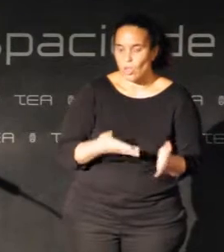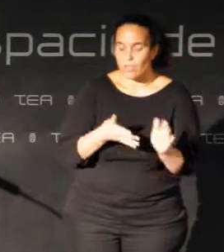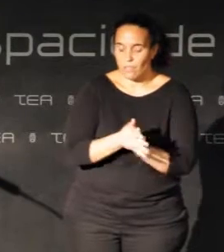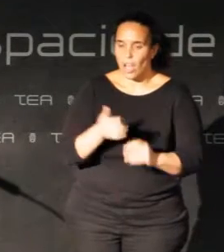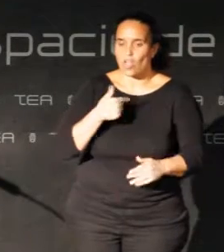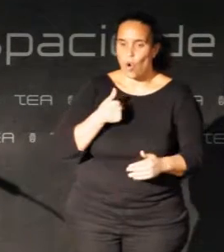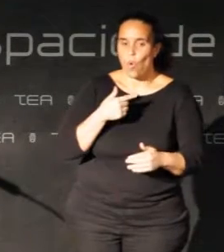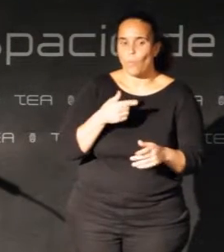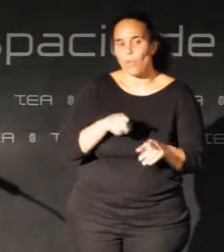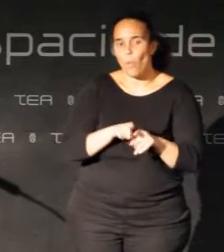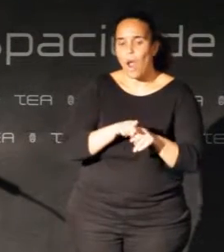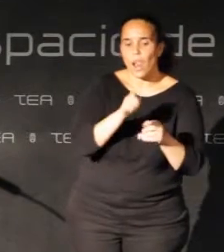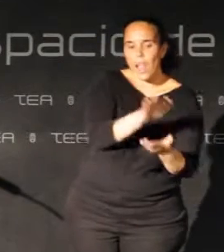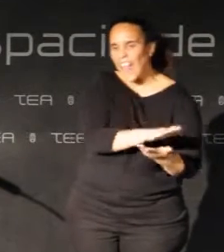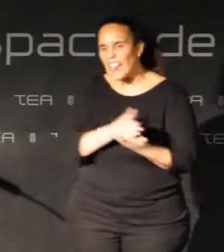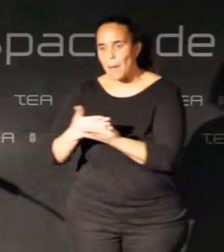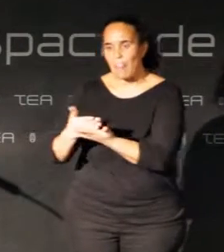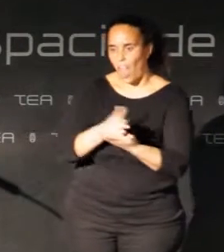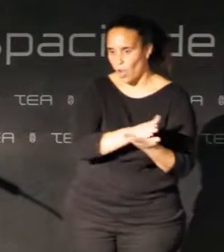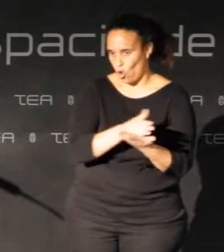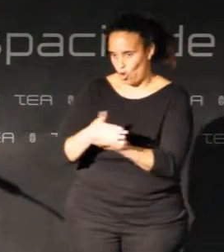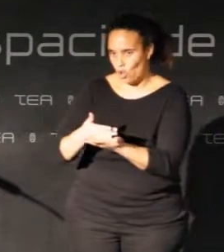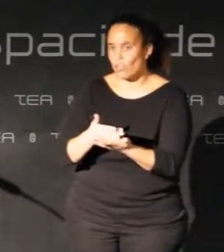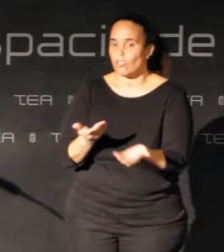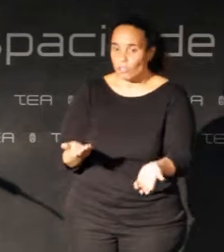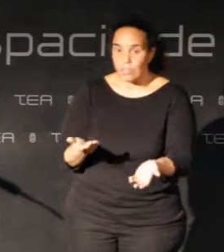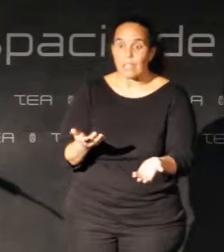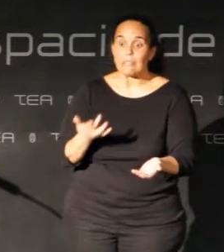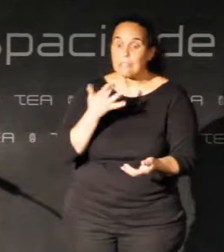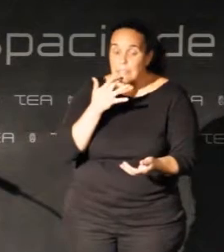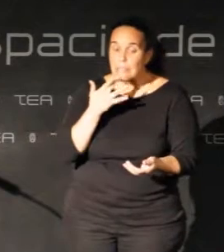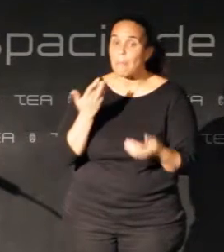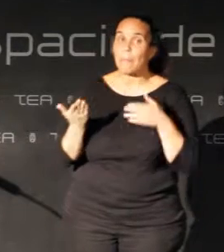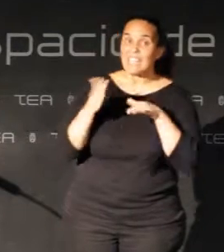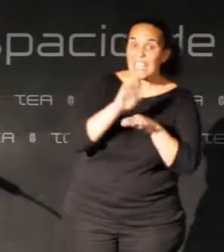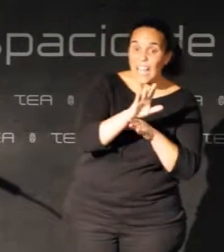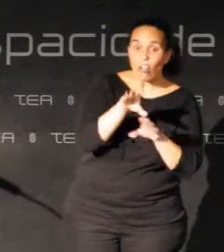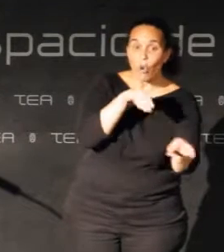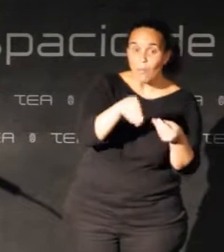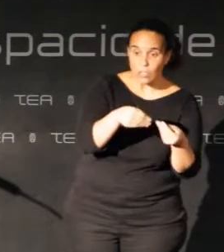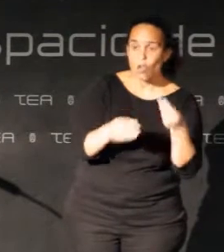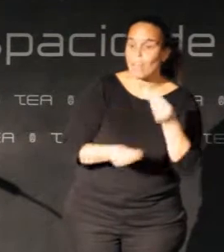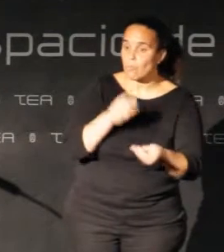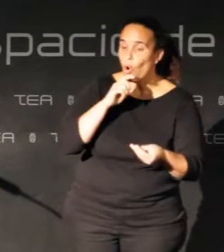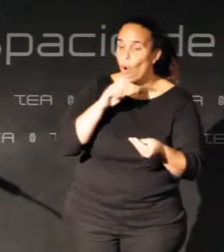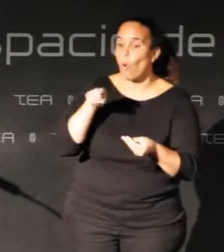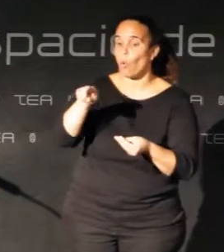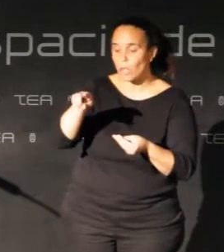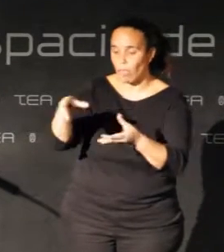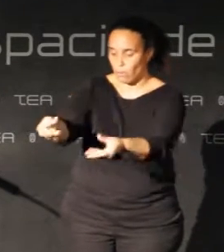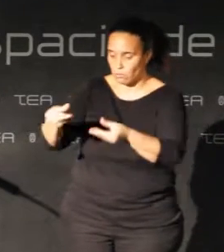como intermediario, la documentación, si hay que presentar alguna documentación, nos la presenten a nosotros y